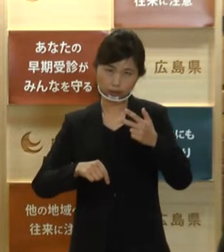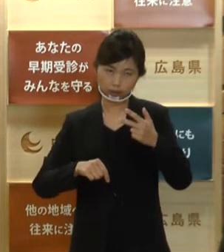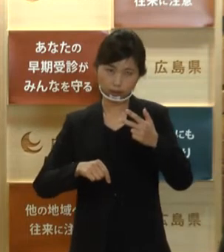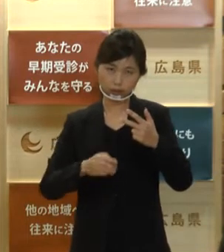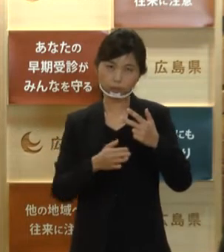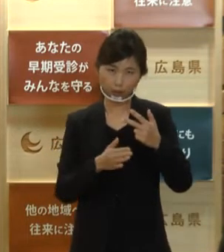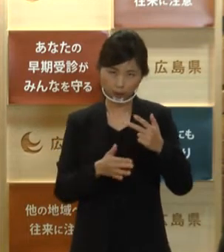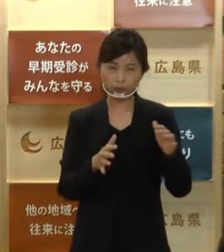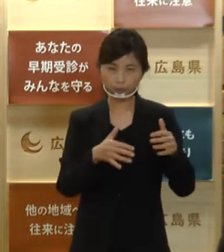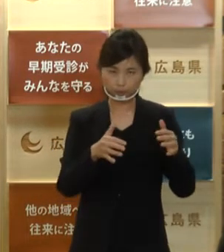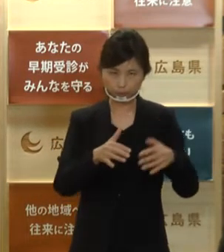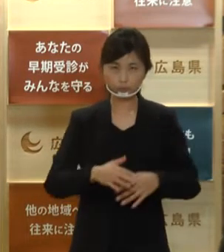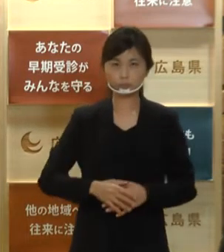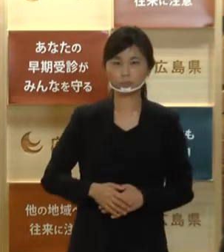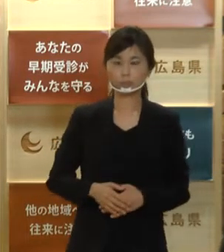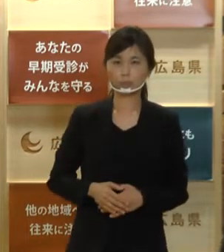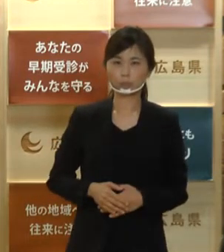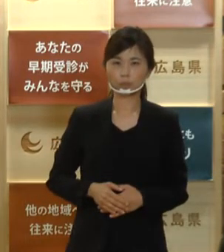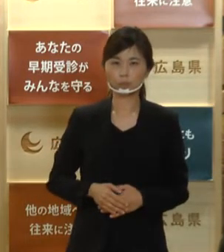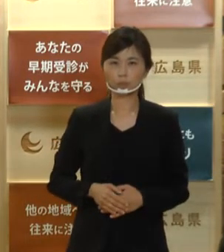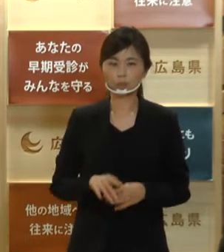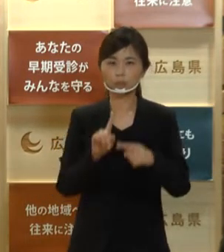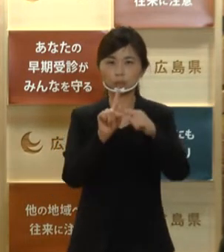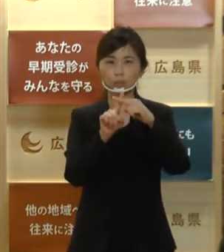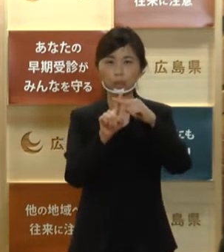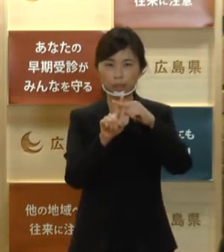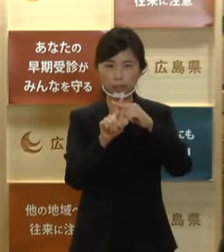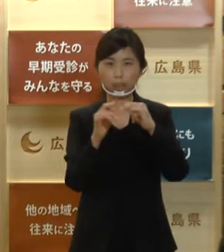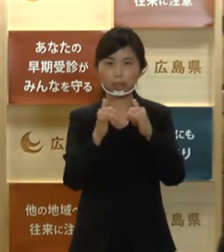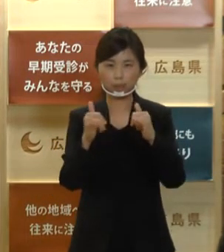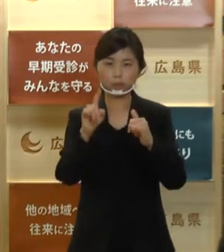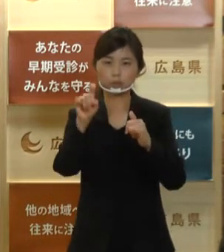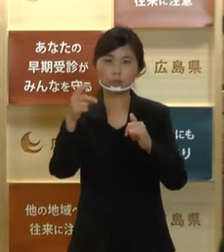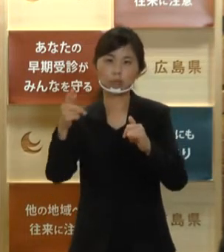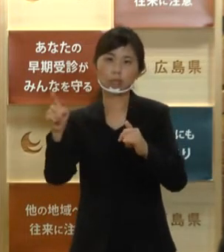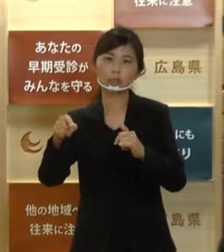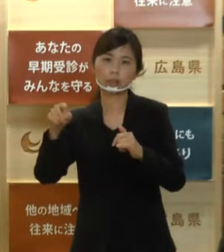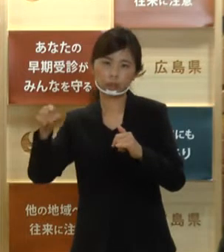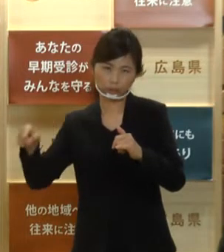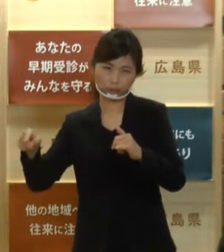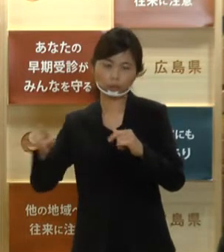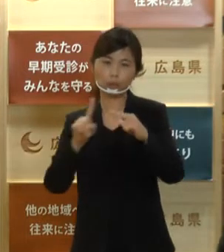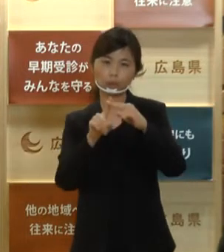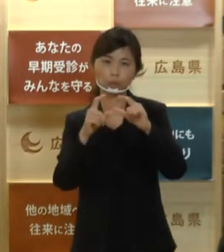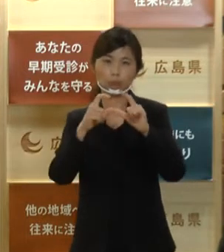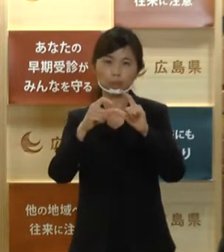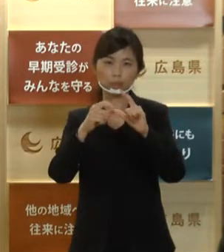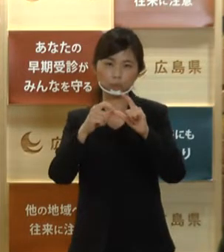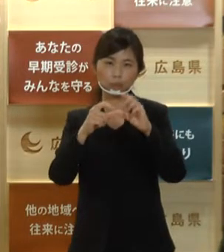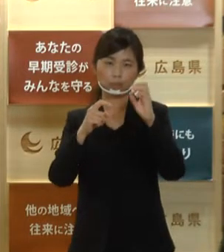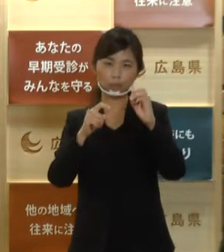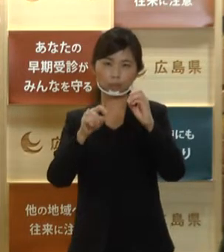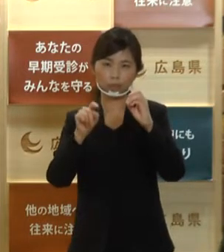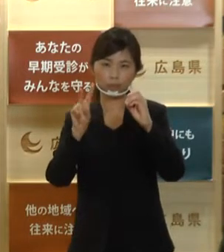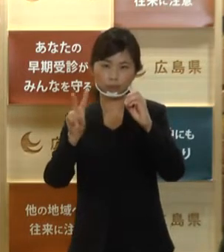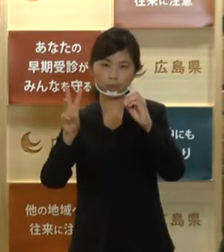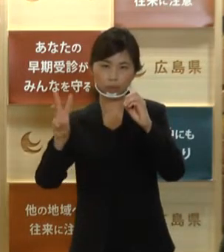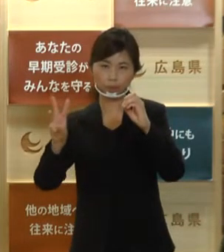。陽性者は17人、陽性率は 0.23% となります